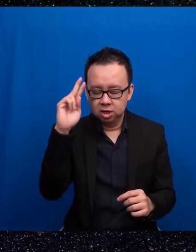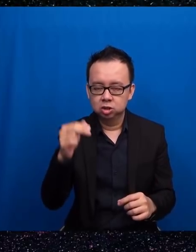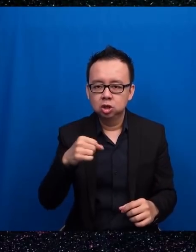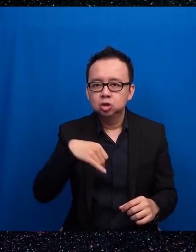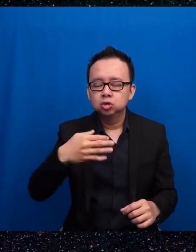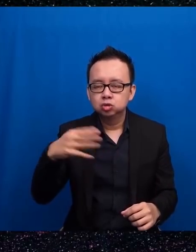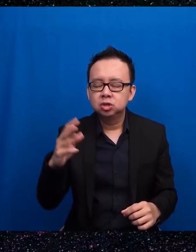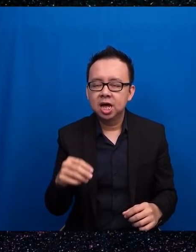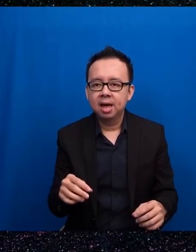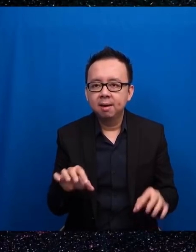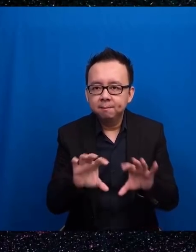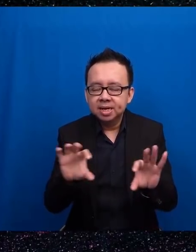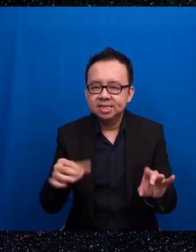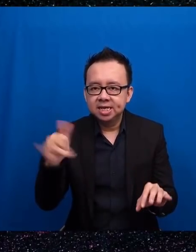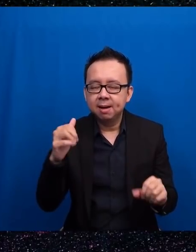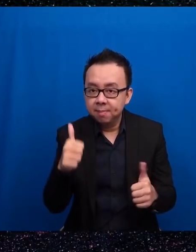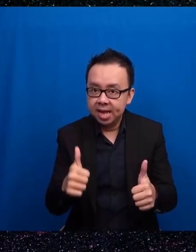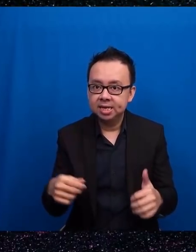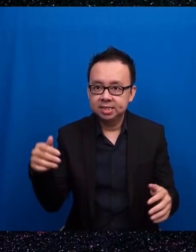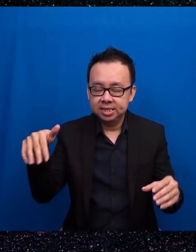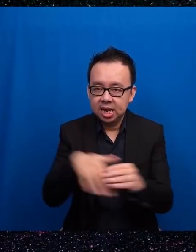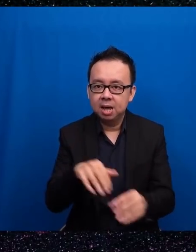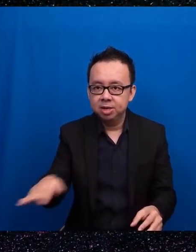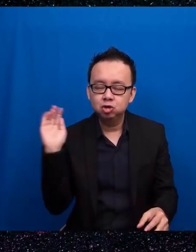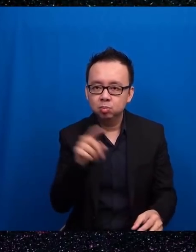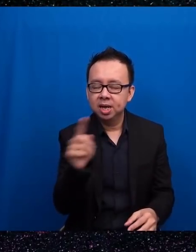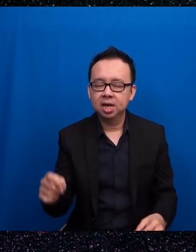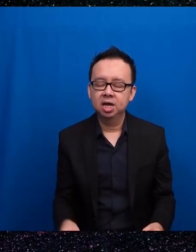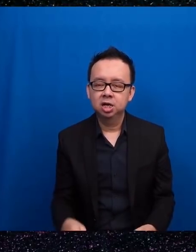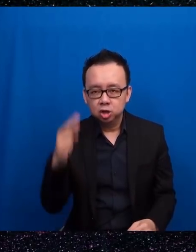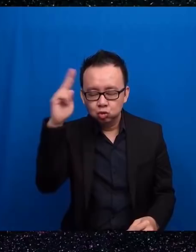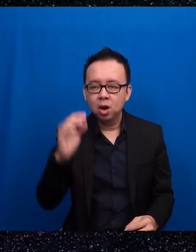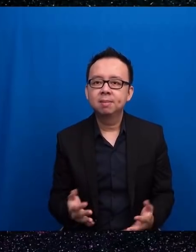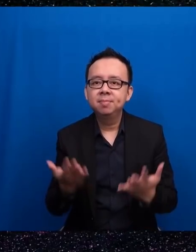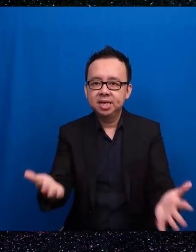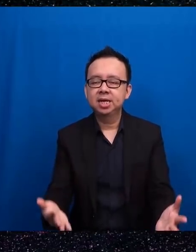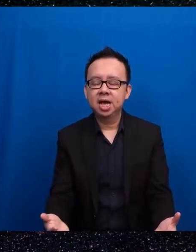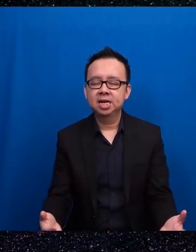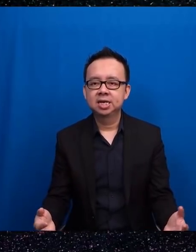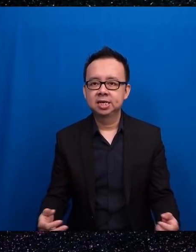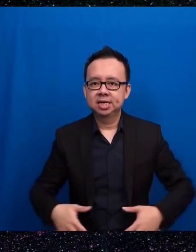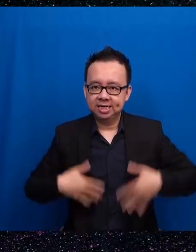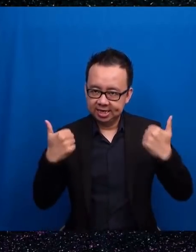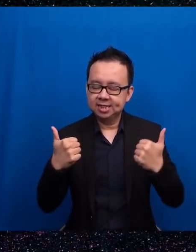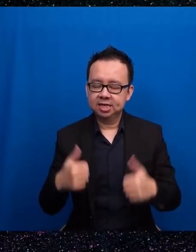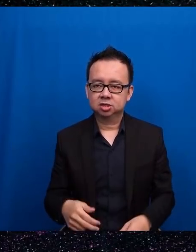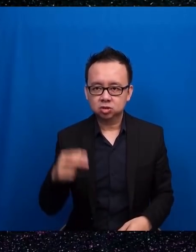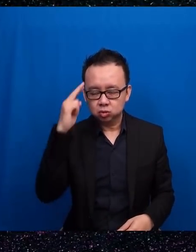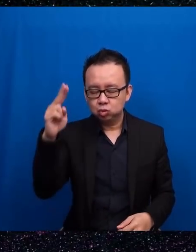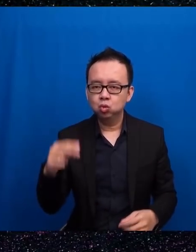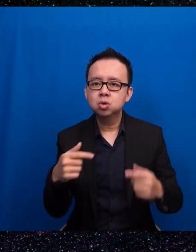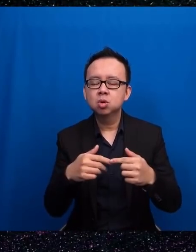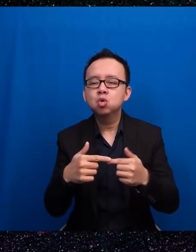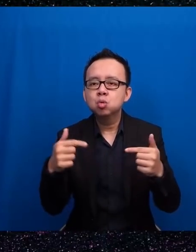Tuhan, lanjutkanlah sampai dengan sempurnanya. Engkau berikan kesehatan, Engkau berikan umur panjang, Engkau dengar